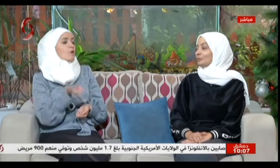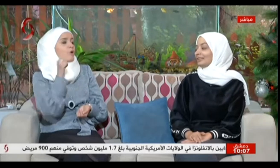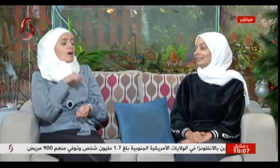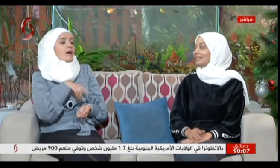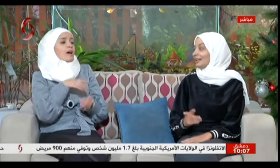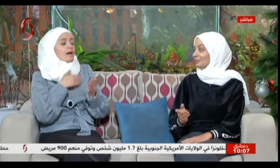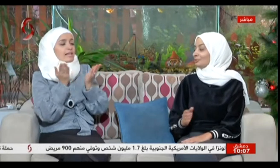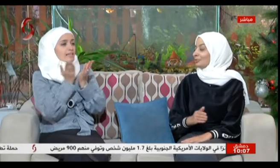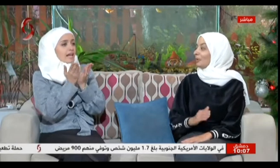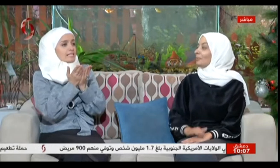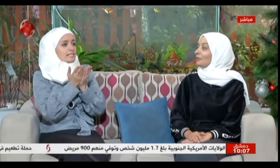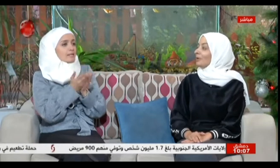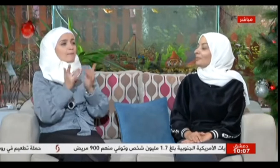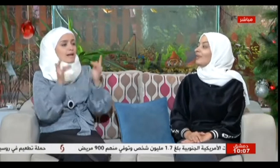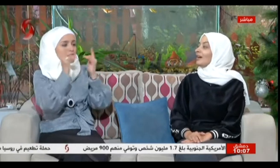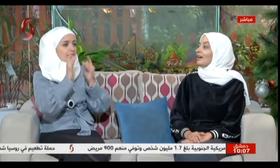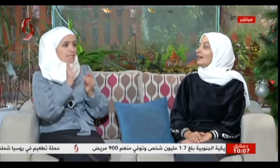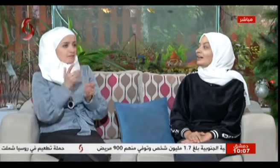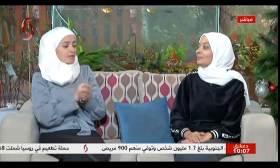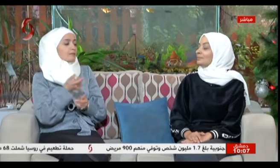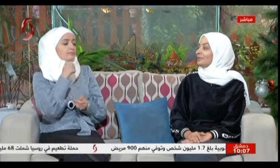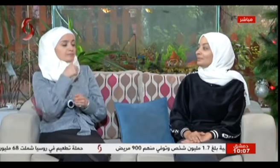طبعا بقول شكرا كثير لزوجي ولماما ولبابا